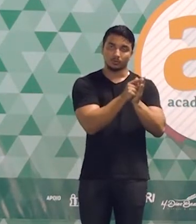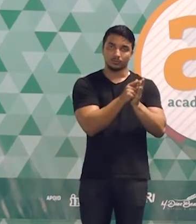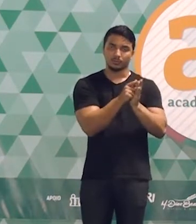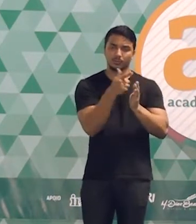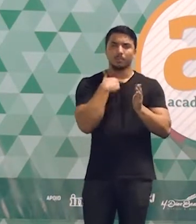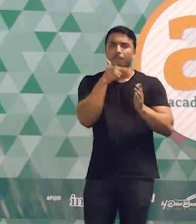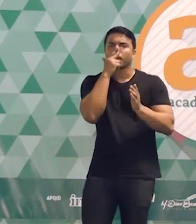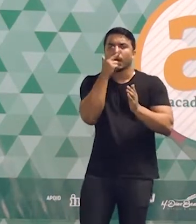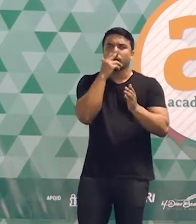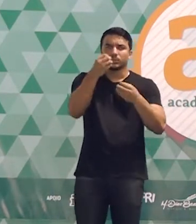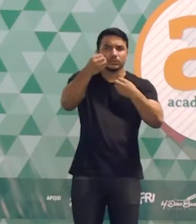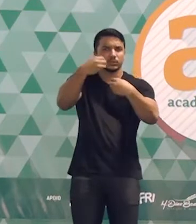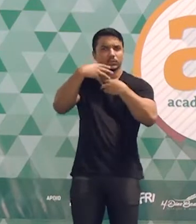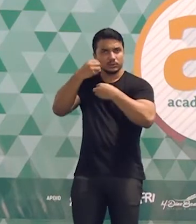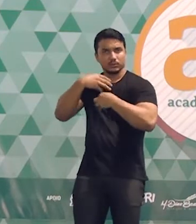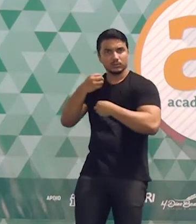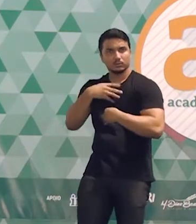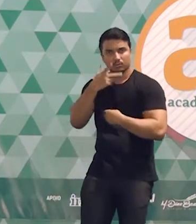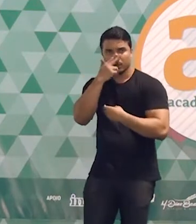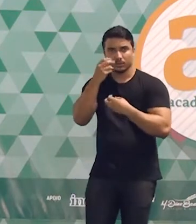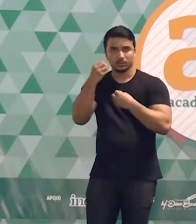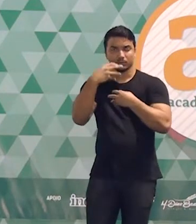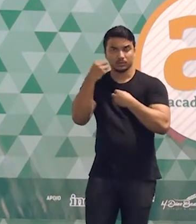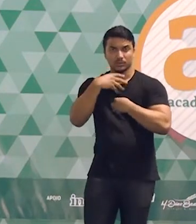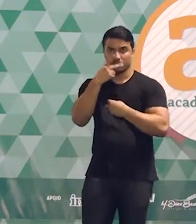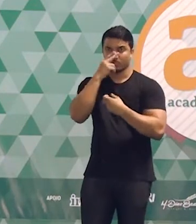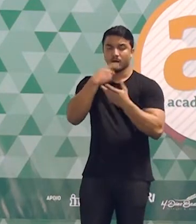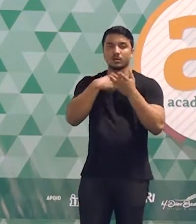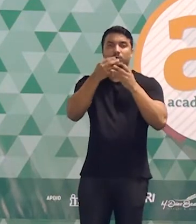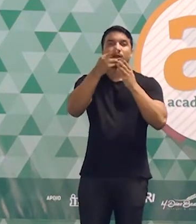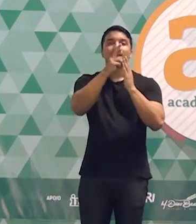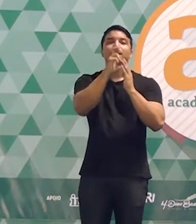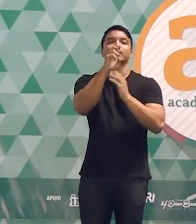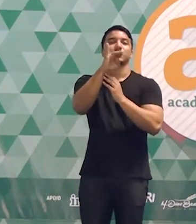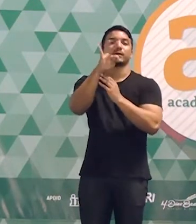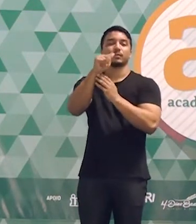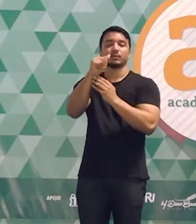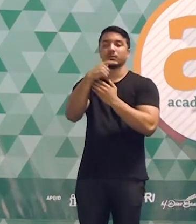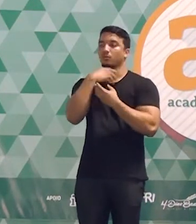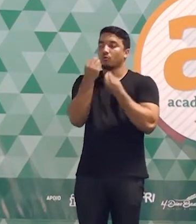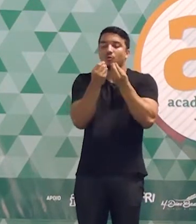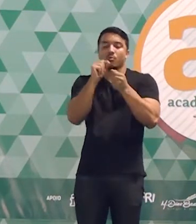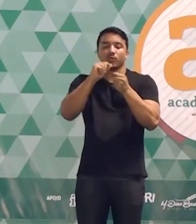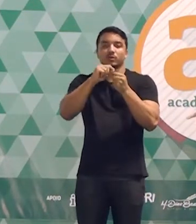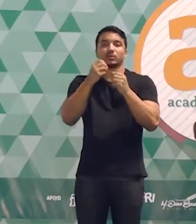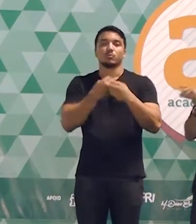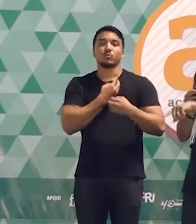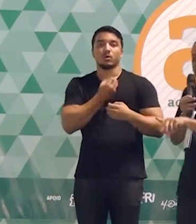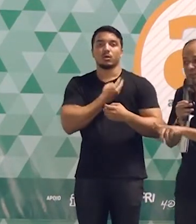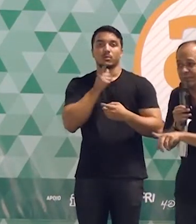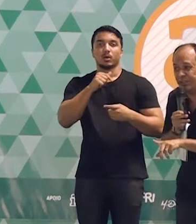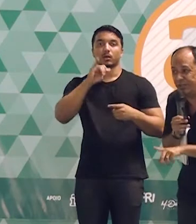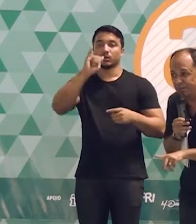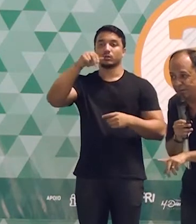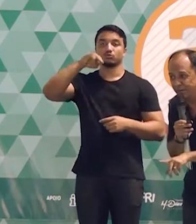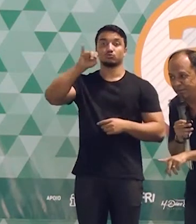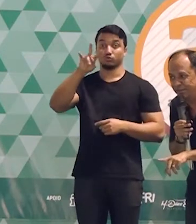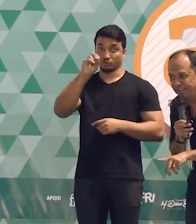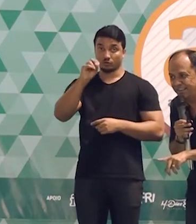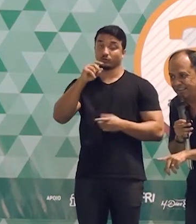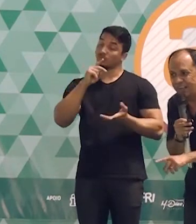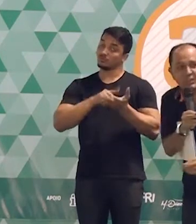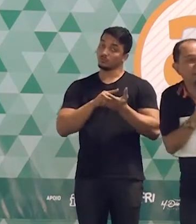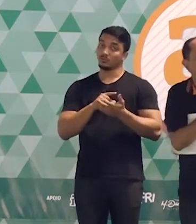Não parece que ele está ensinando a fazer? Como se fosse uma receita de como fazer um poema? Isso é